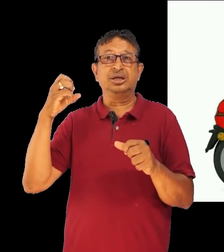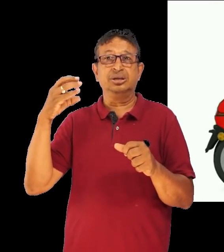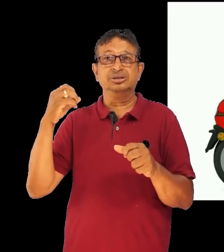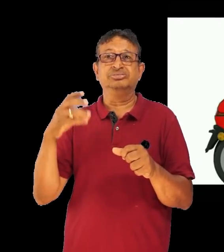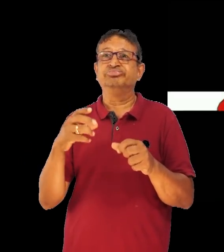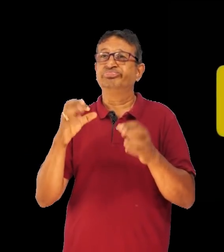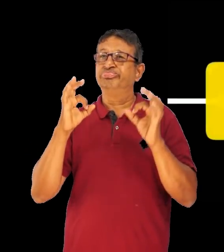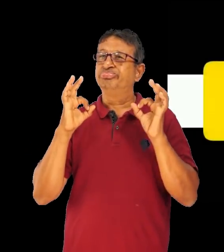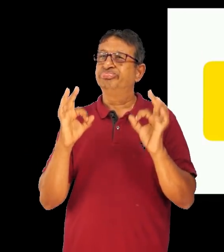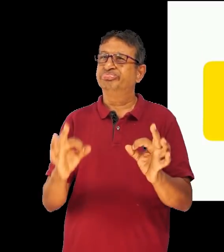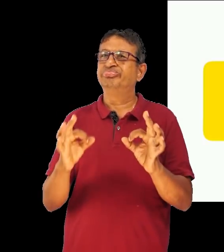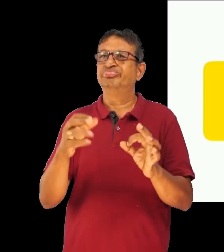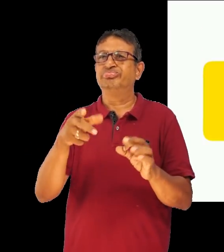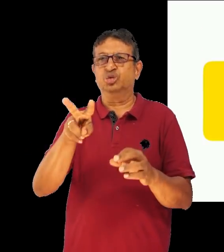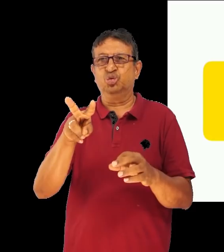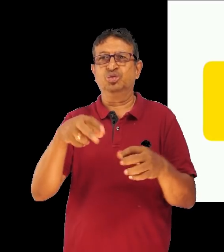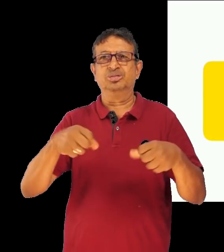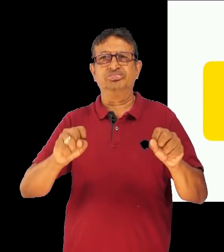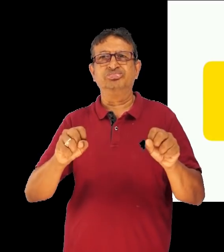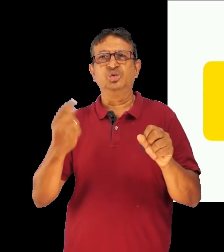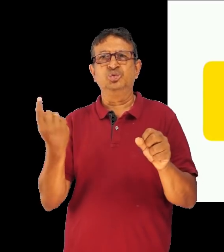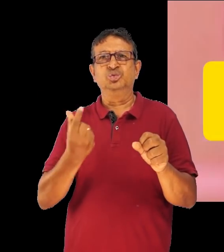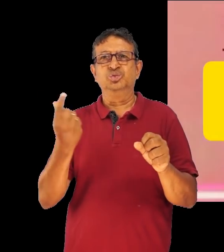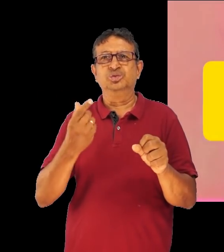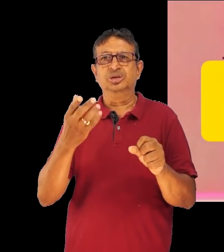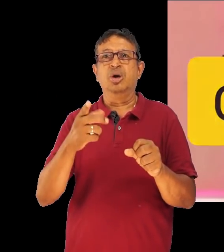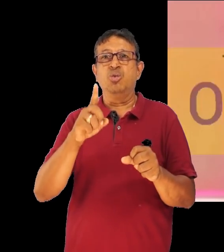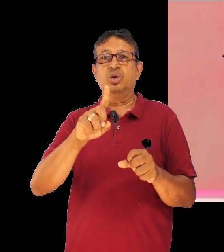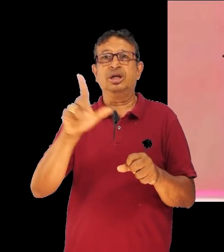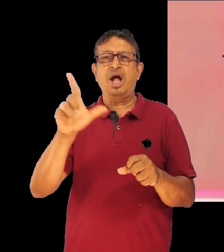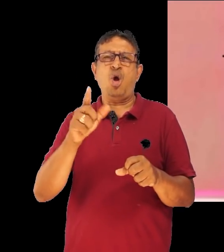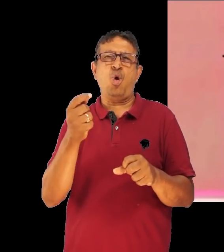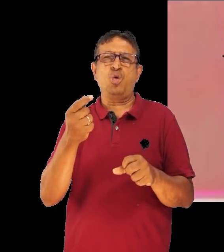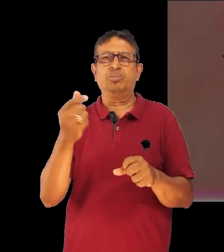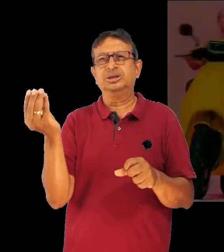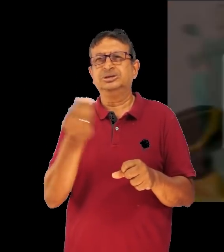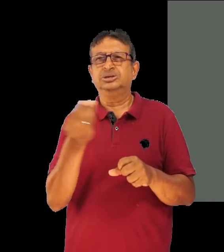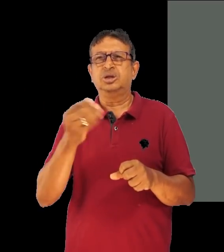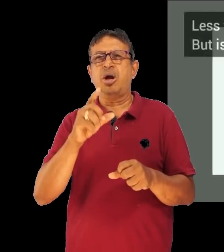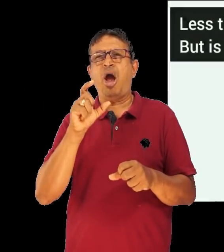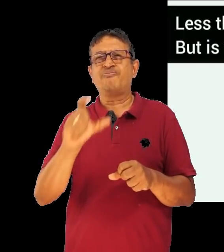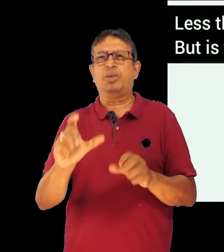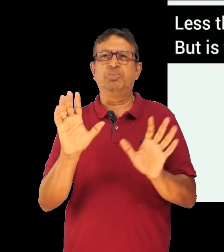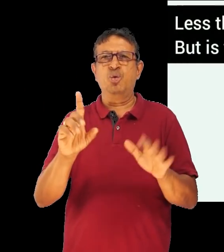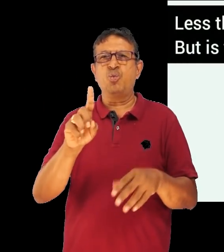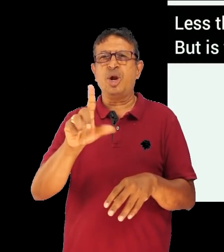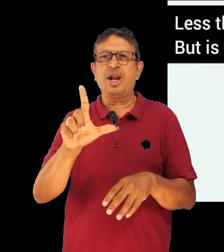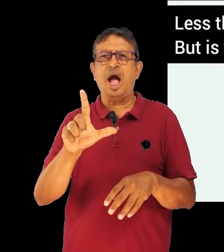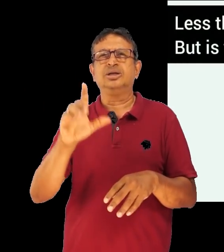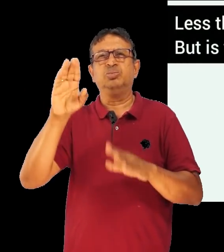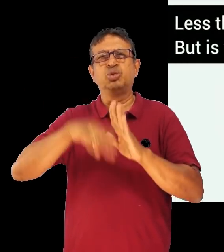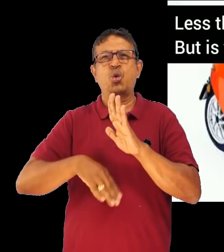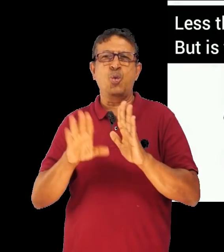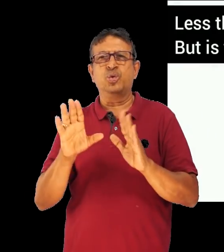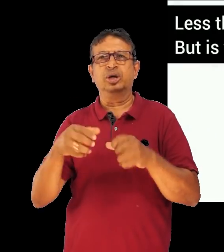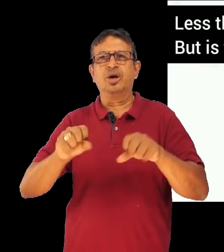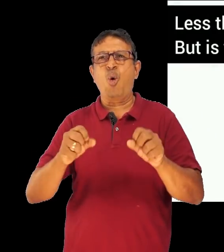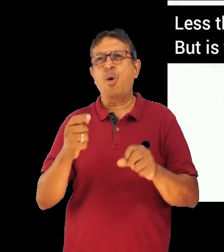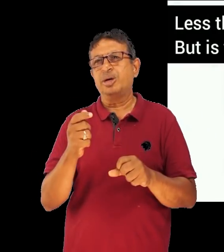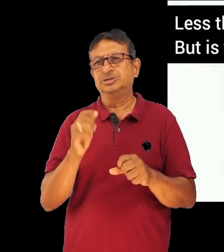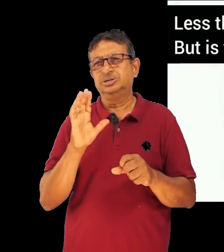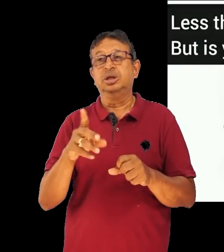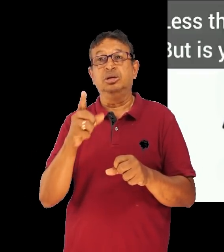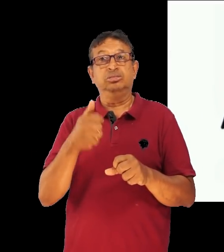कह रही है कि ओला की ये जो इलेक्ट्रिक स्कूटर होगी काफी ज्यादा हाईटेक स्कूटर, तो इसका एक्स शोरूम प्राइस 1 लाख रुपए से भी कम रखा जाएगा।